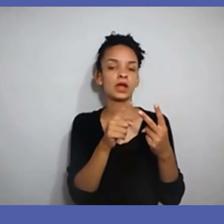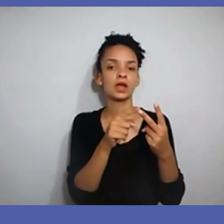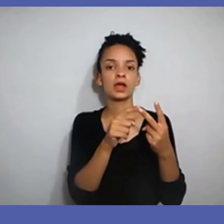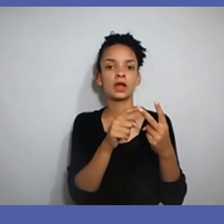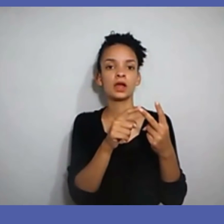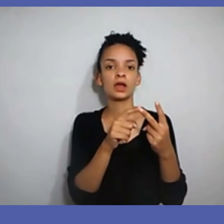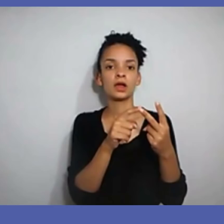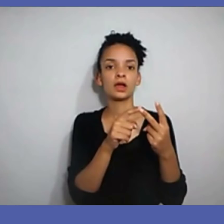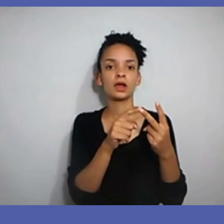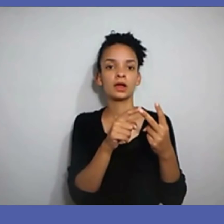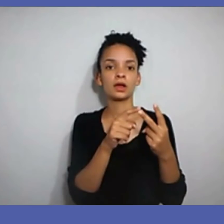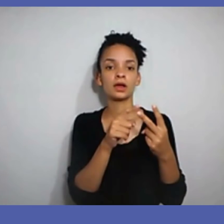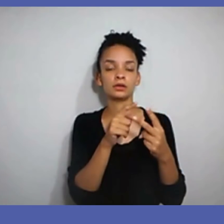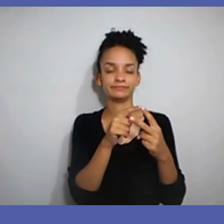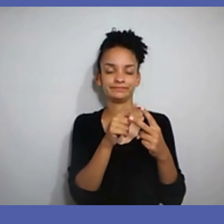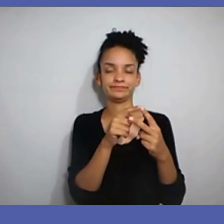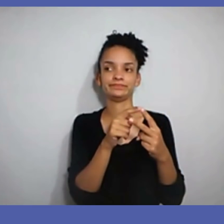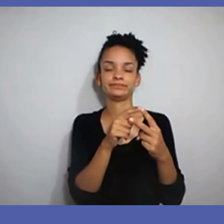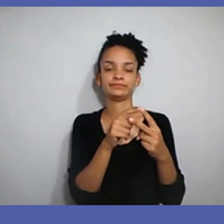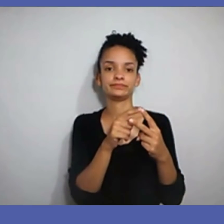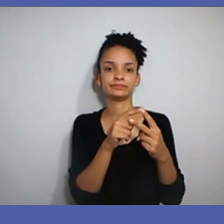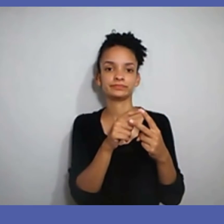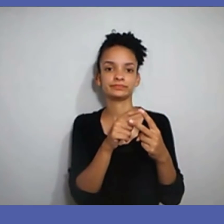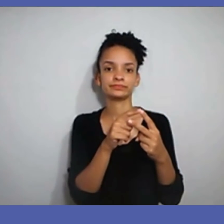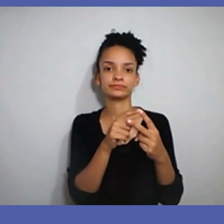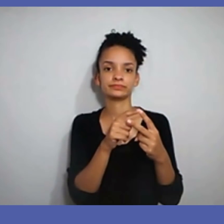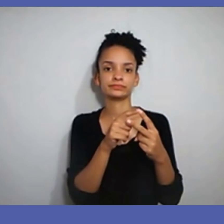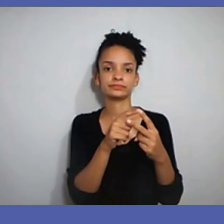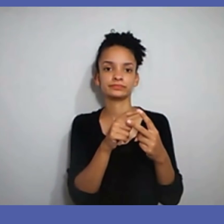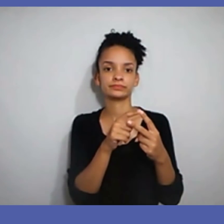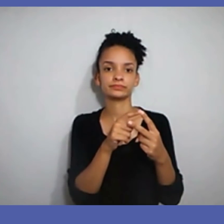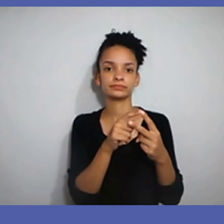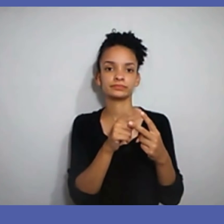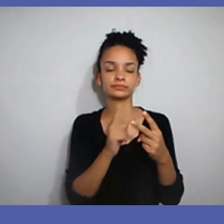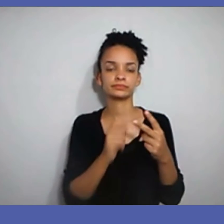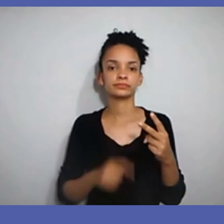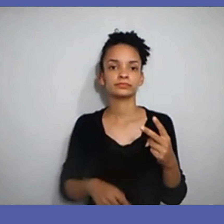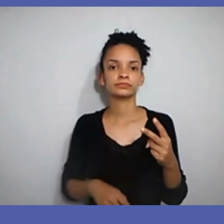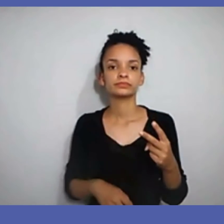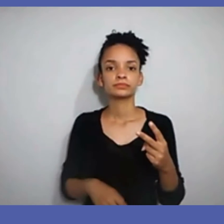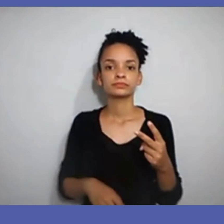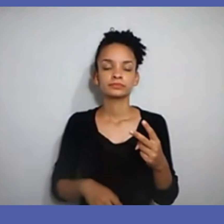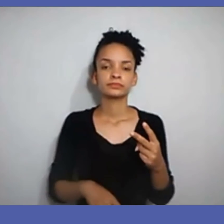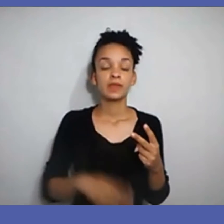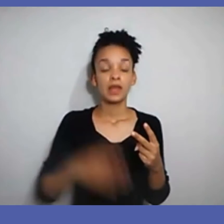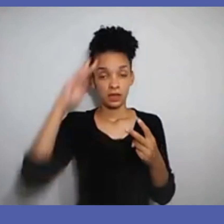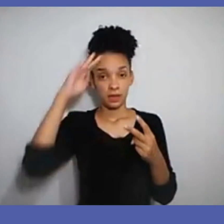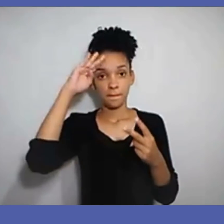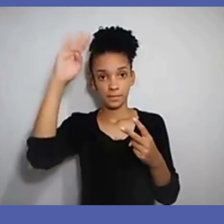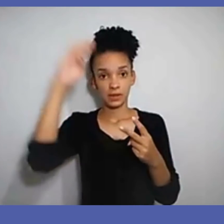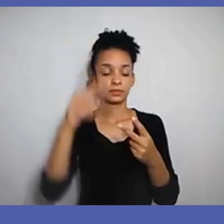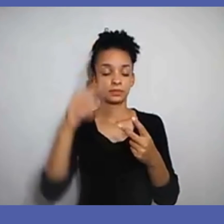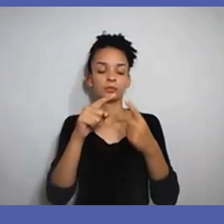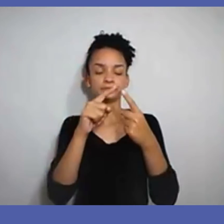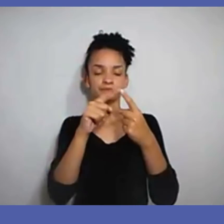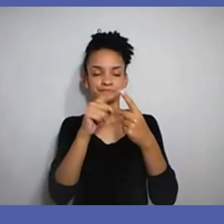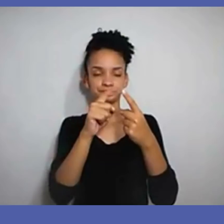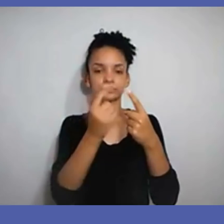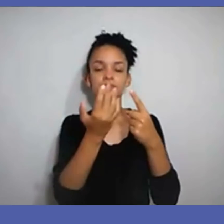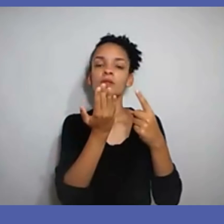Armas, grades, empresas de segurança, e o terceira é a indústria